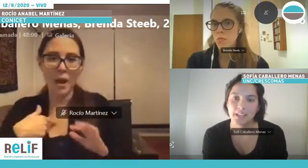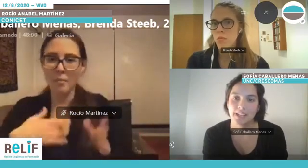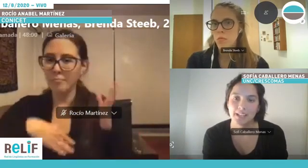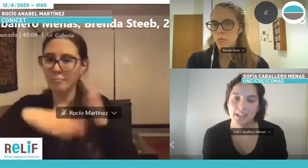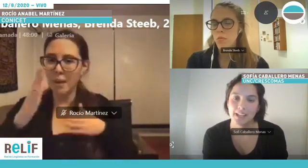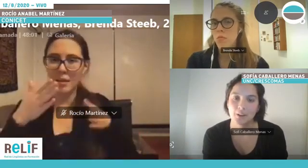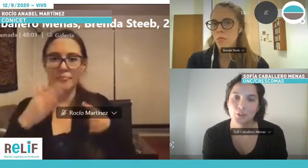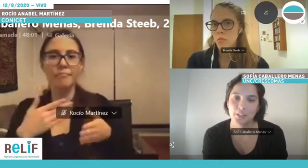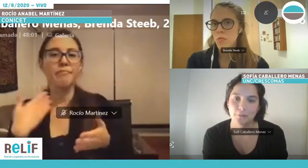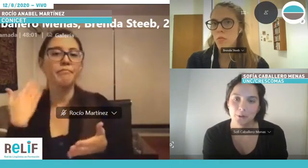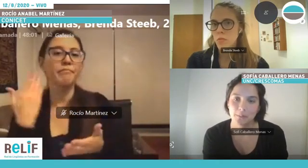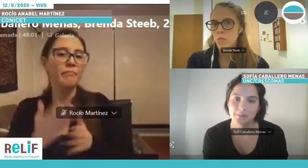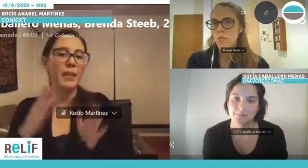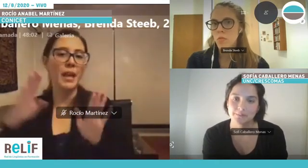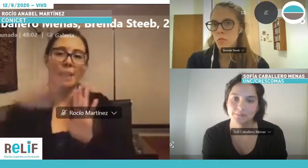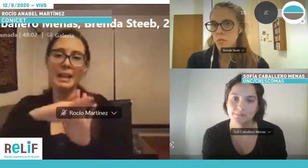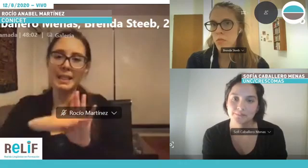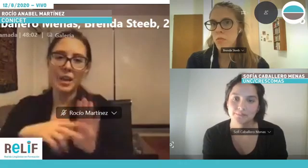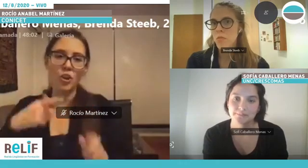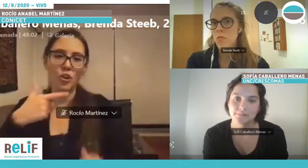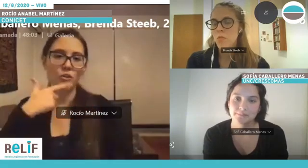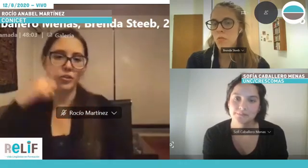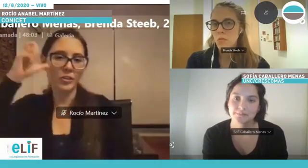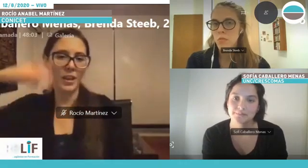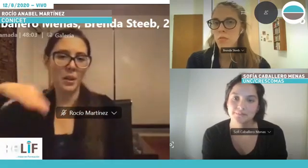propongo es otra forma,